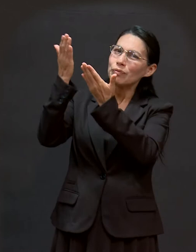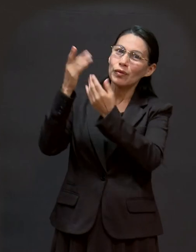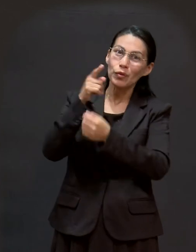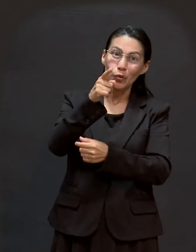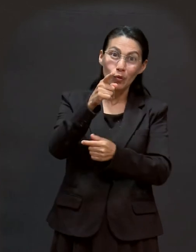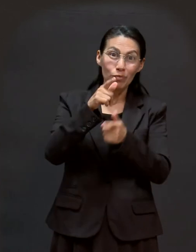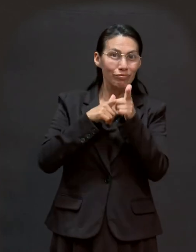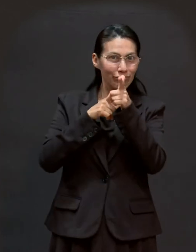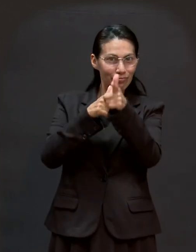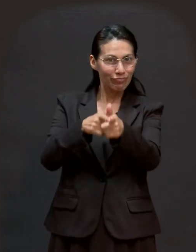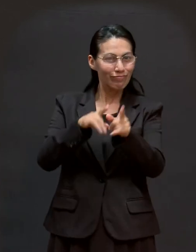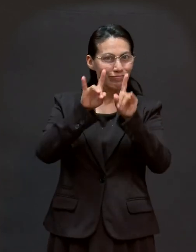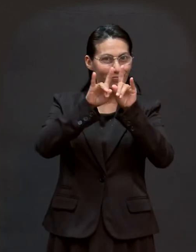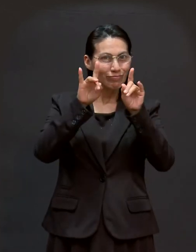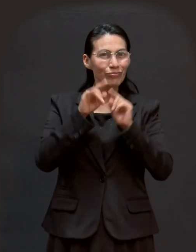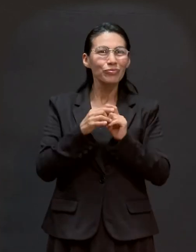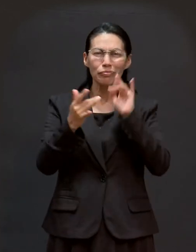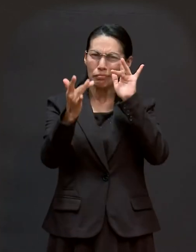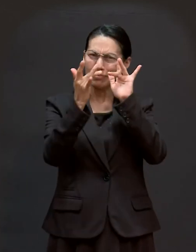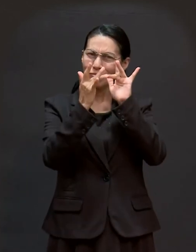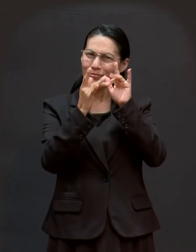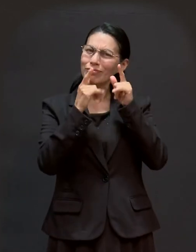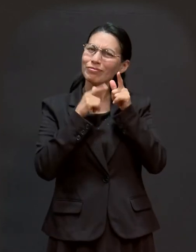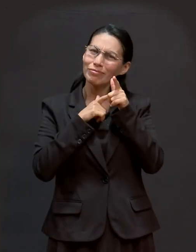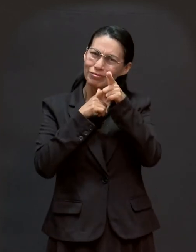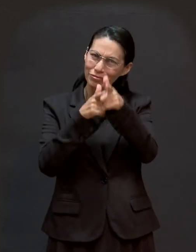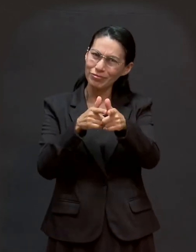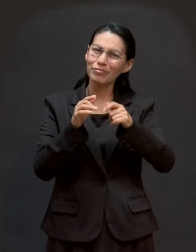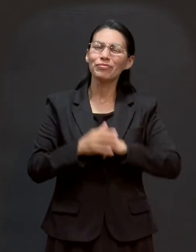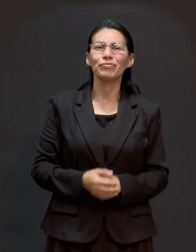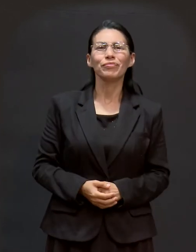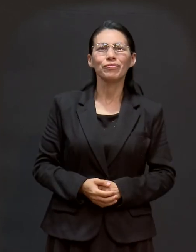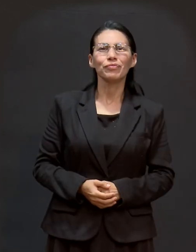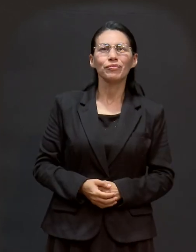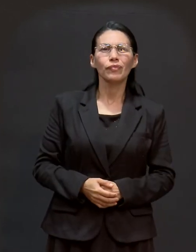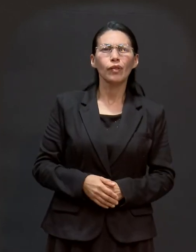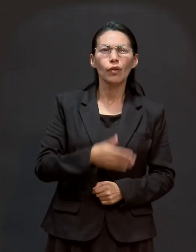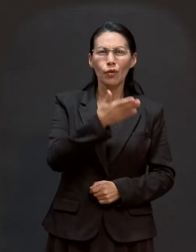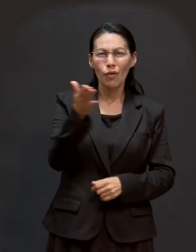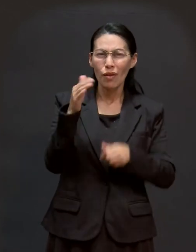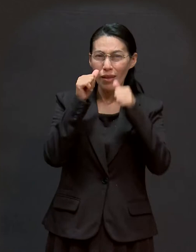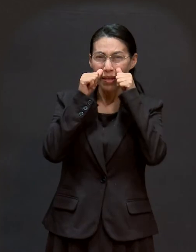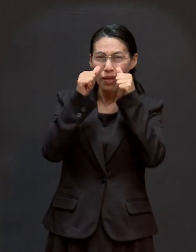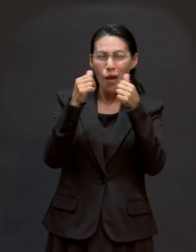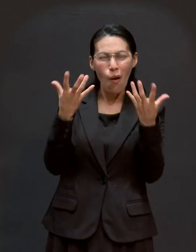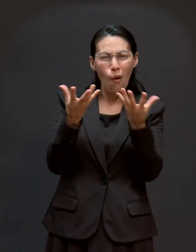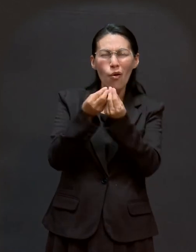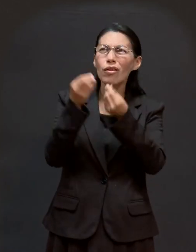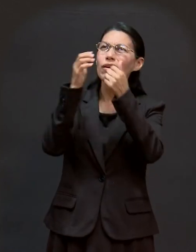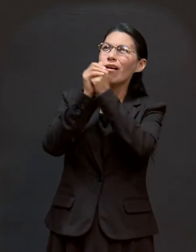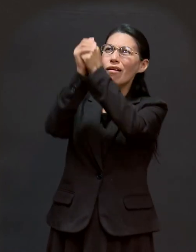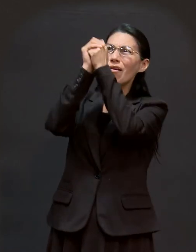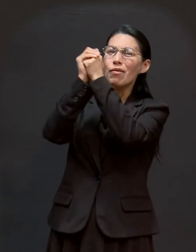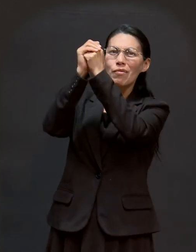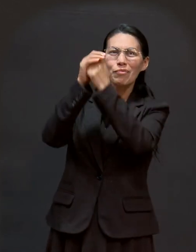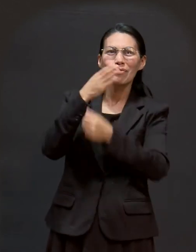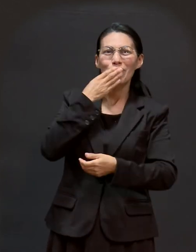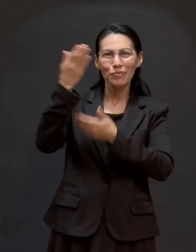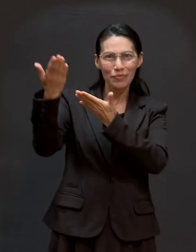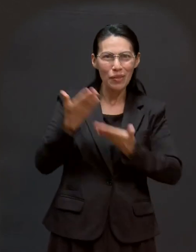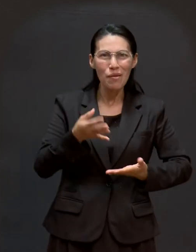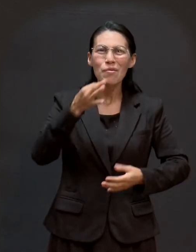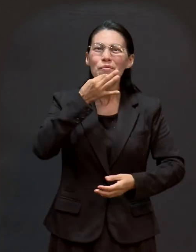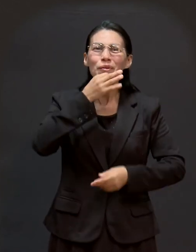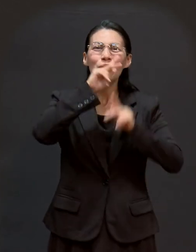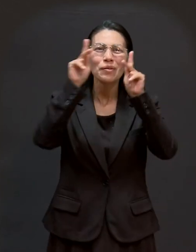de dónde estás pon mucha atención y juntos glorificamos al dios de lo imposible bienvenidos